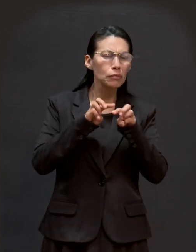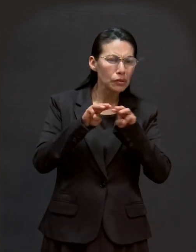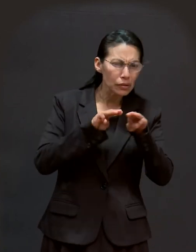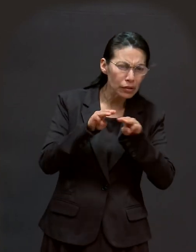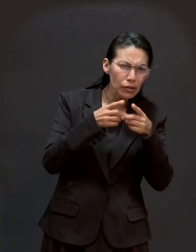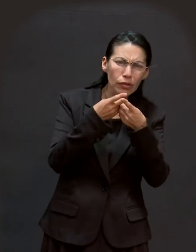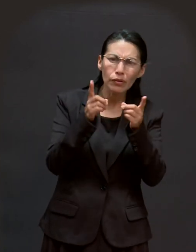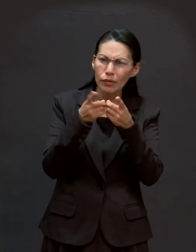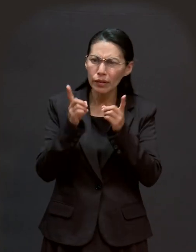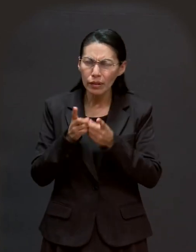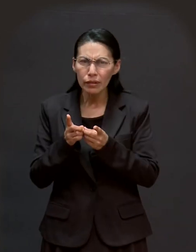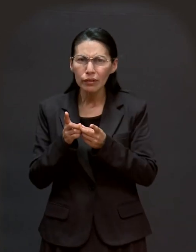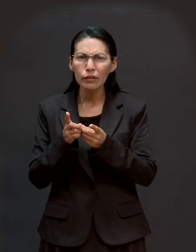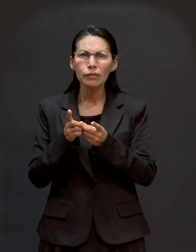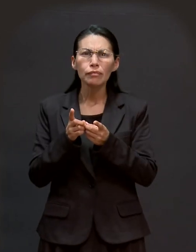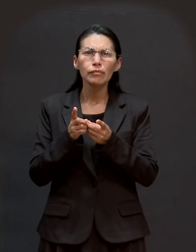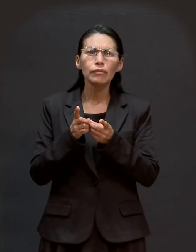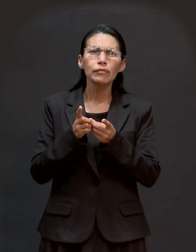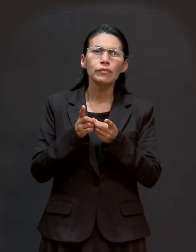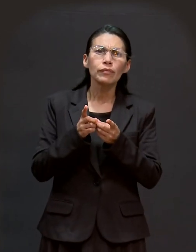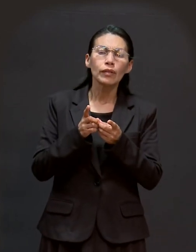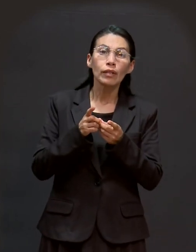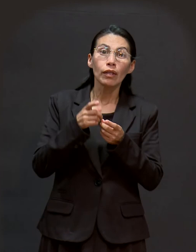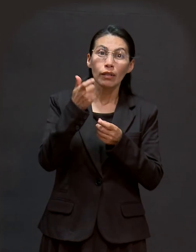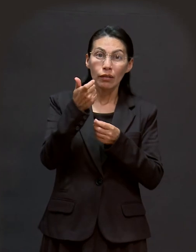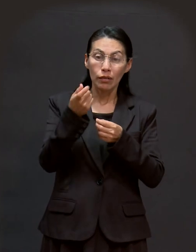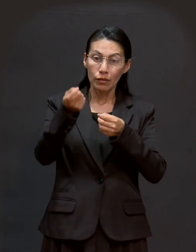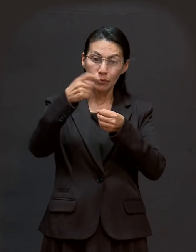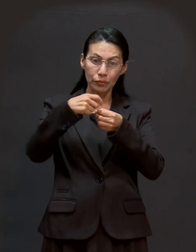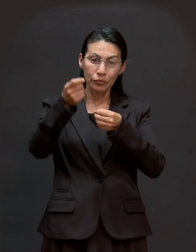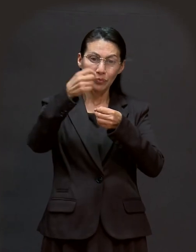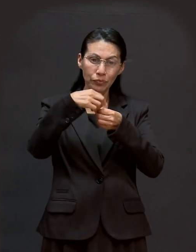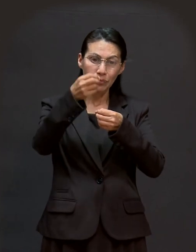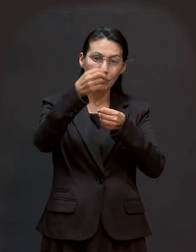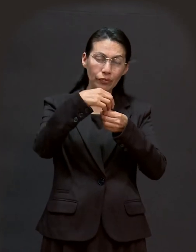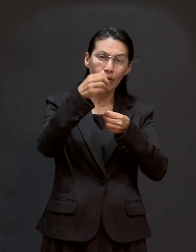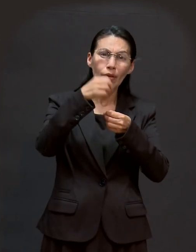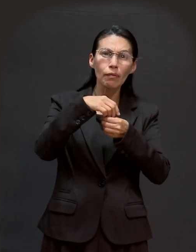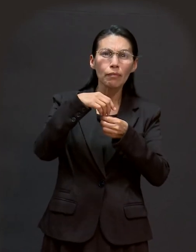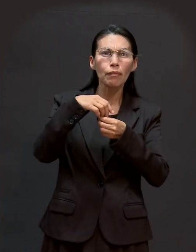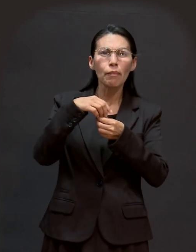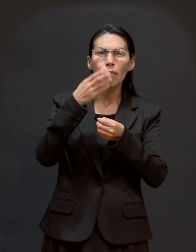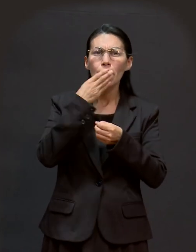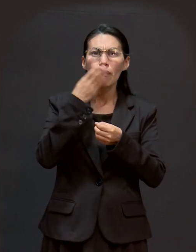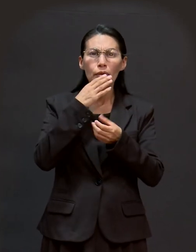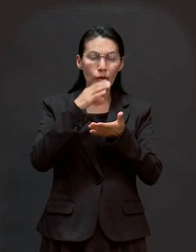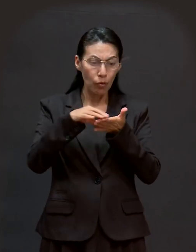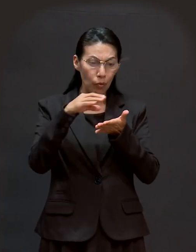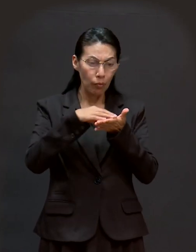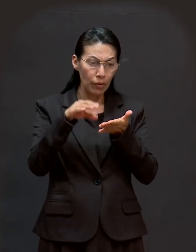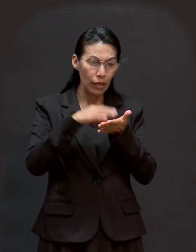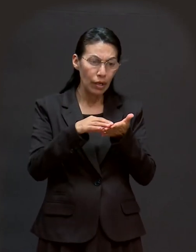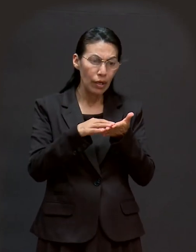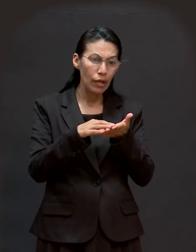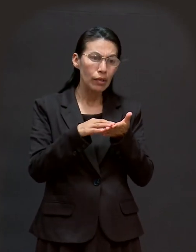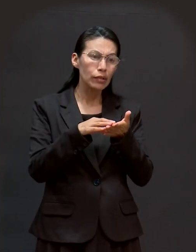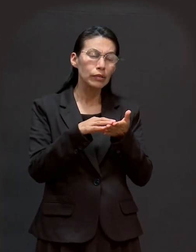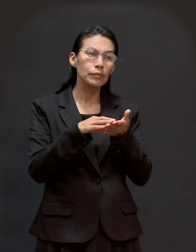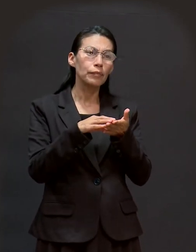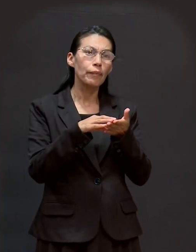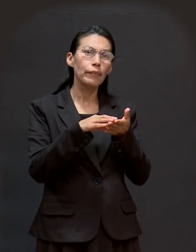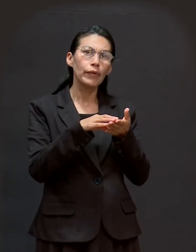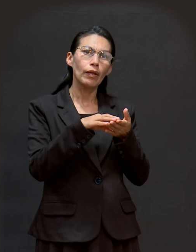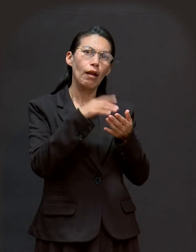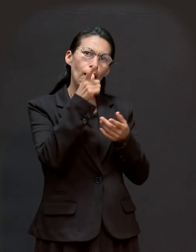diferentes ministerios que están recolectando dinero para comprar biblias y enviar a ucrania en el lenguaje